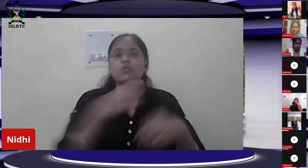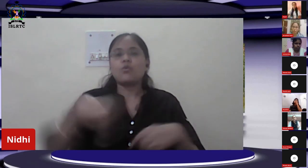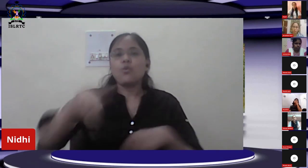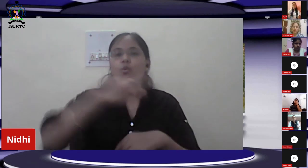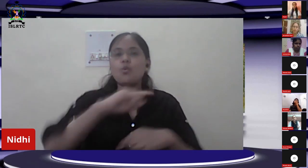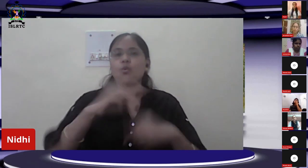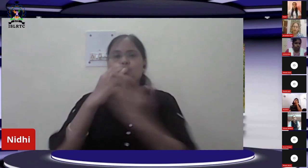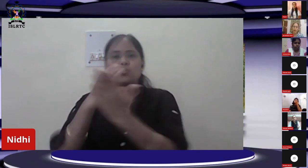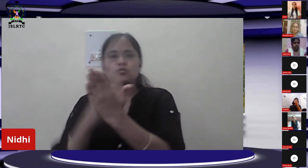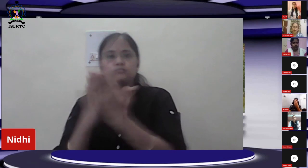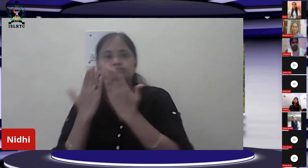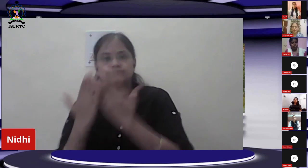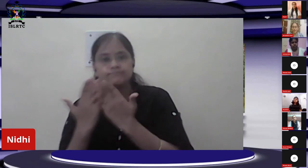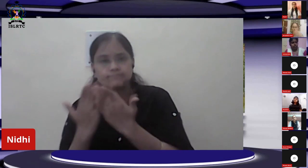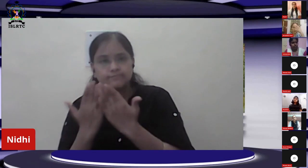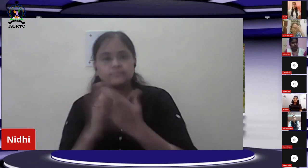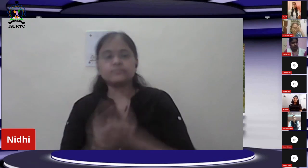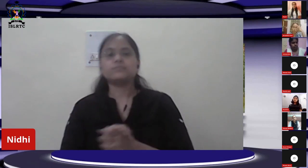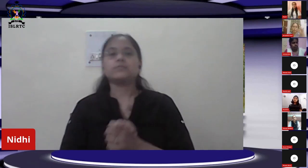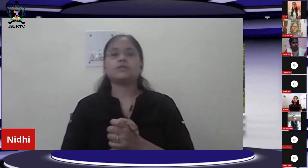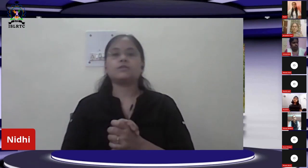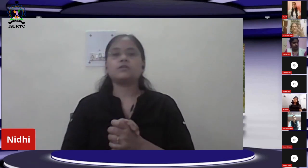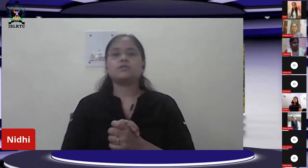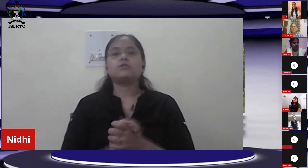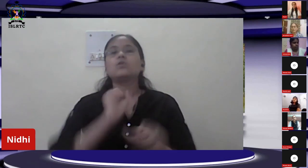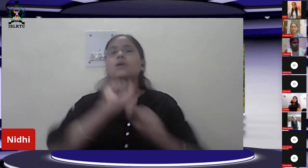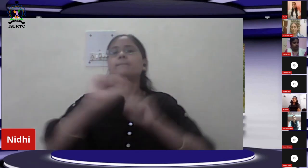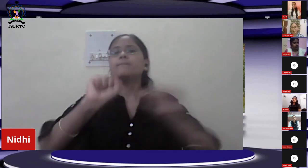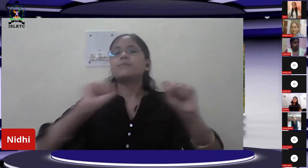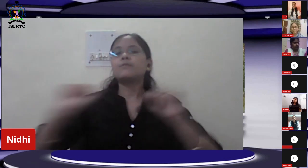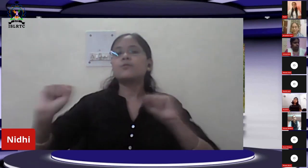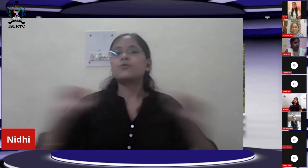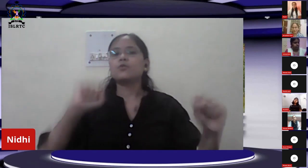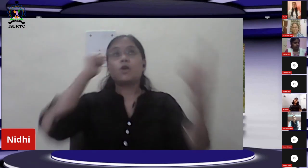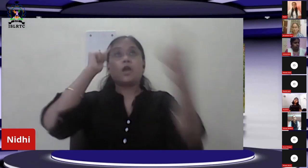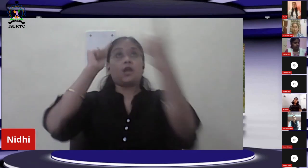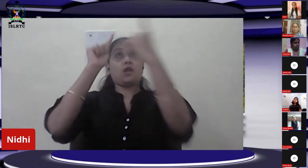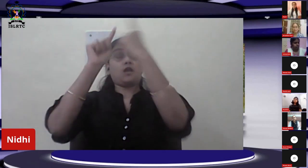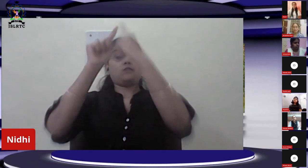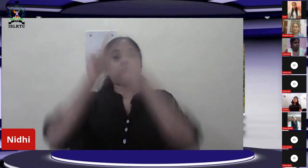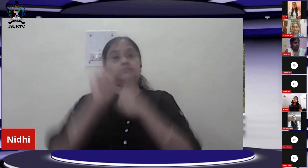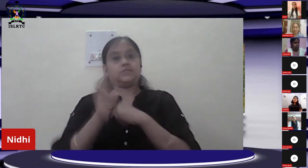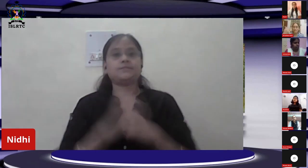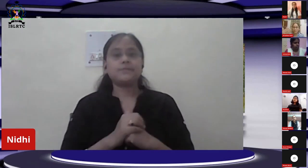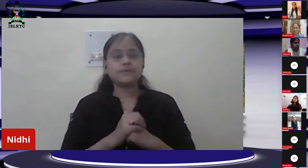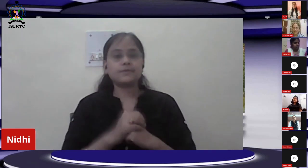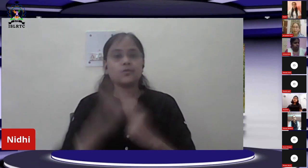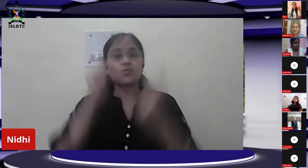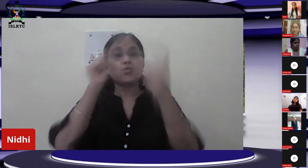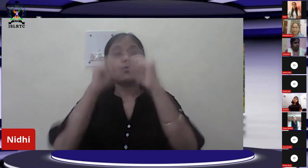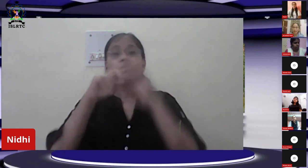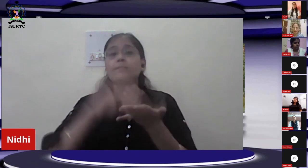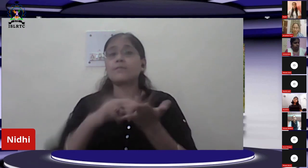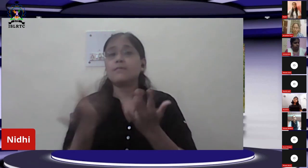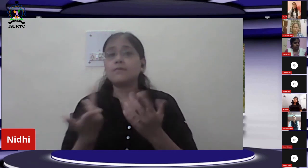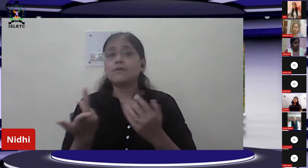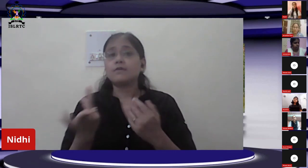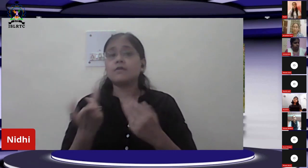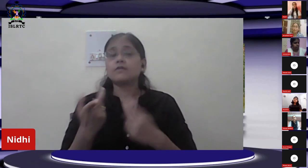हो, तो आपको हमेशा अपना जो गोल है ना सामने रखना है ना। गोल मतलब कि आप जिसके लिए काम करने वाले हो तो उसके लिए आप